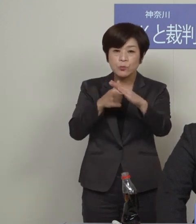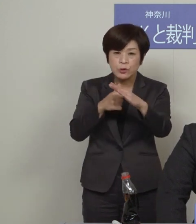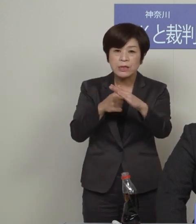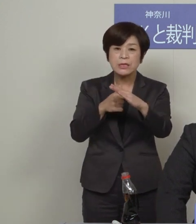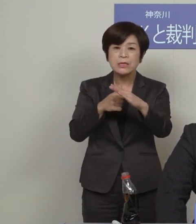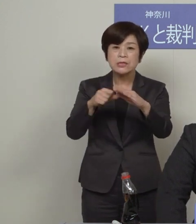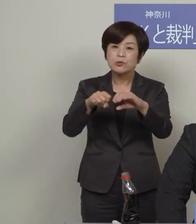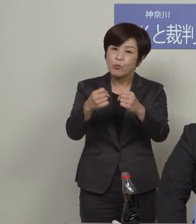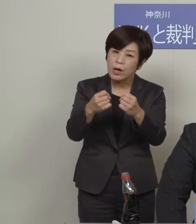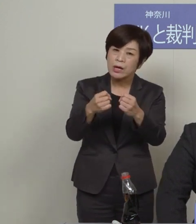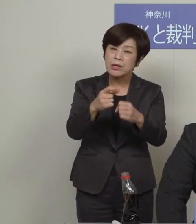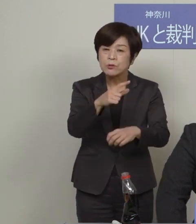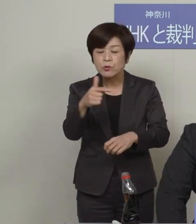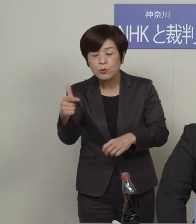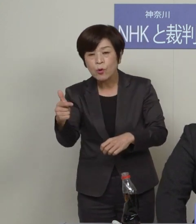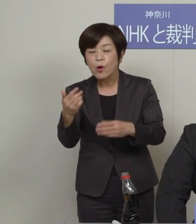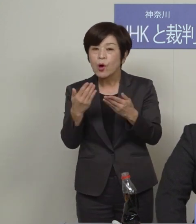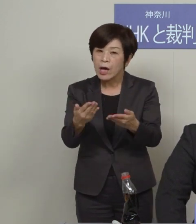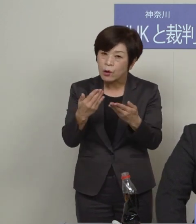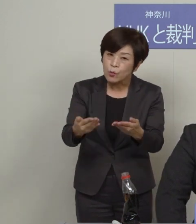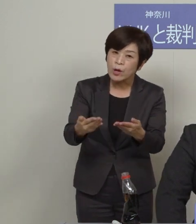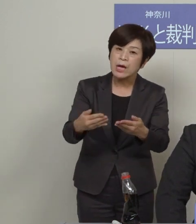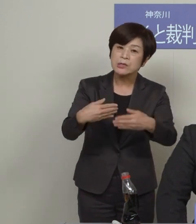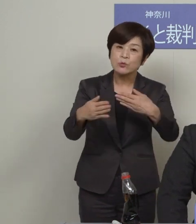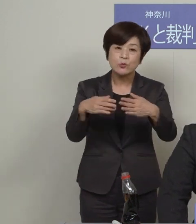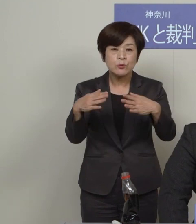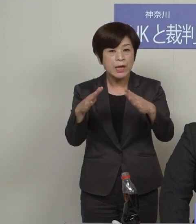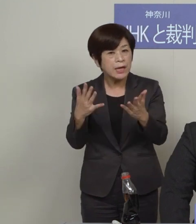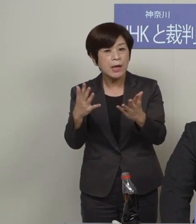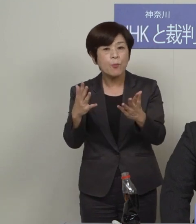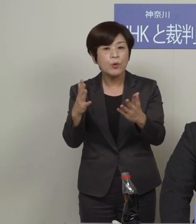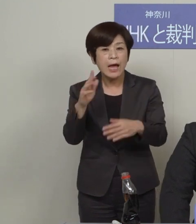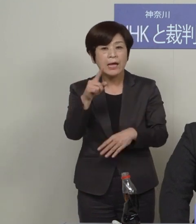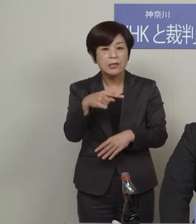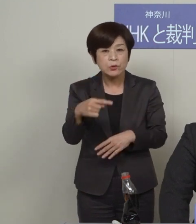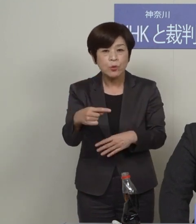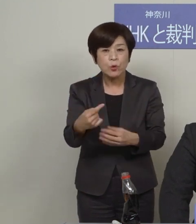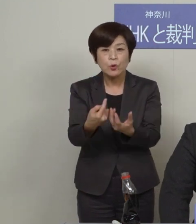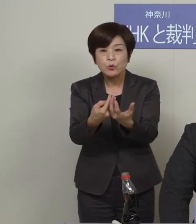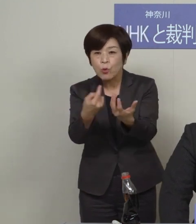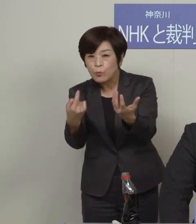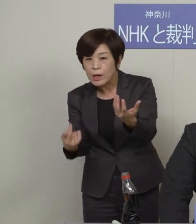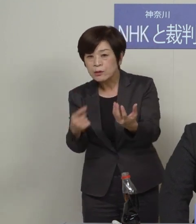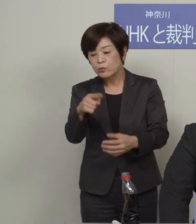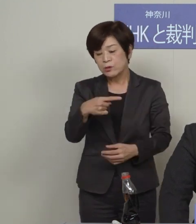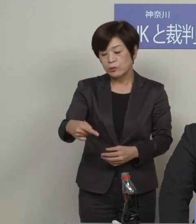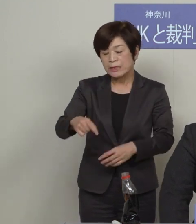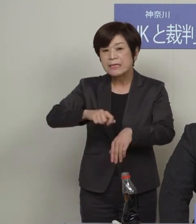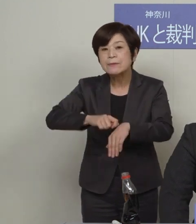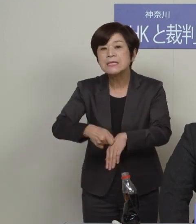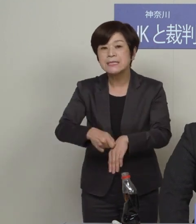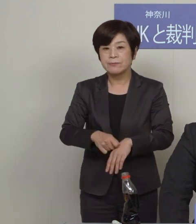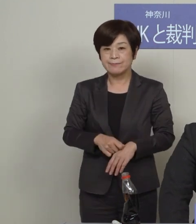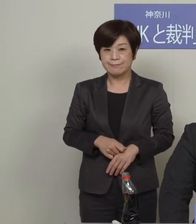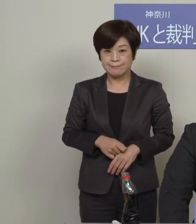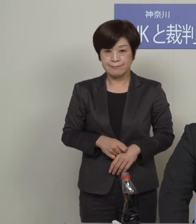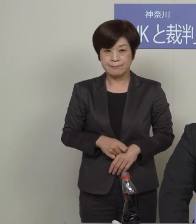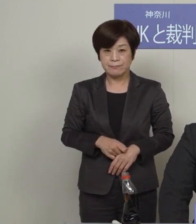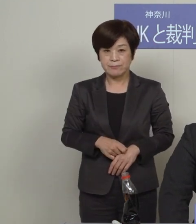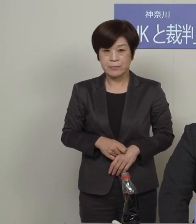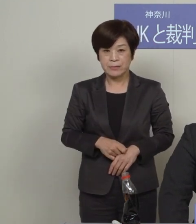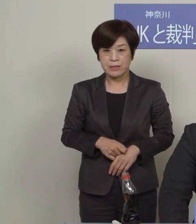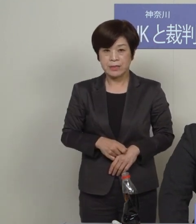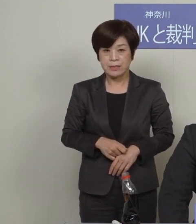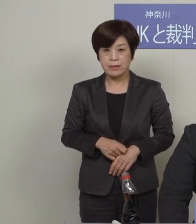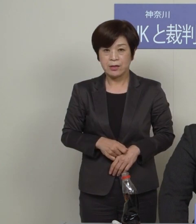も学歴もないドロップアウトした人に異様に厳しい国です。何か悪い